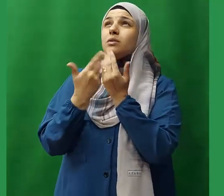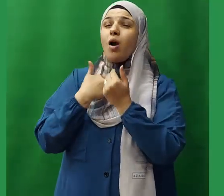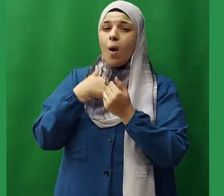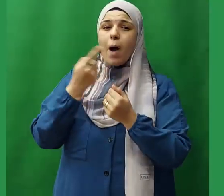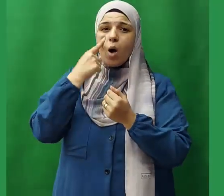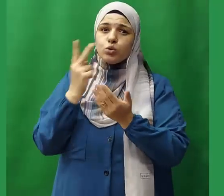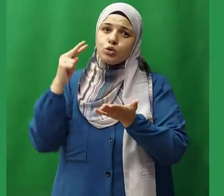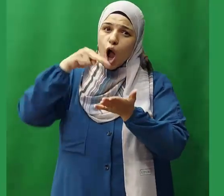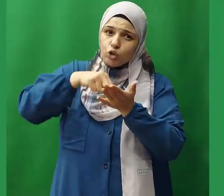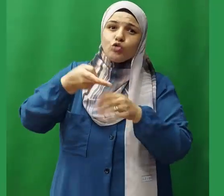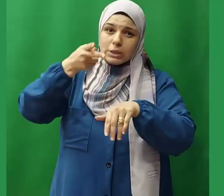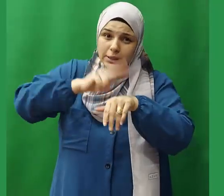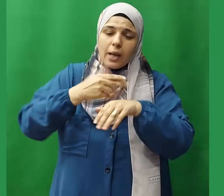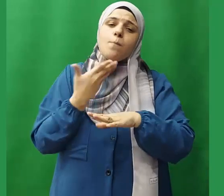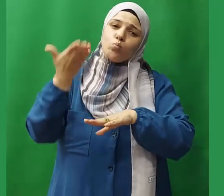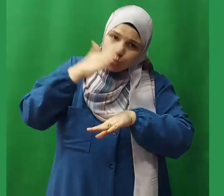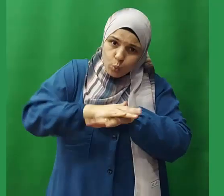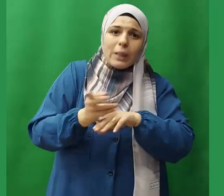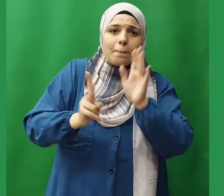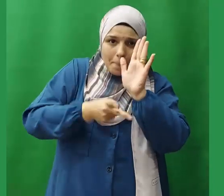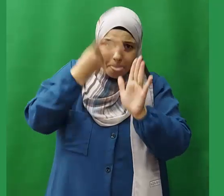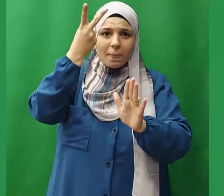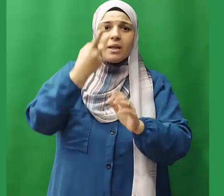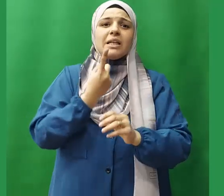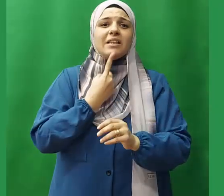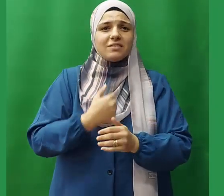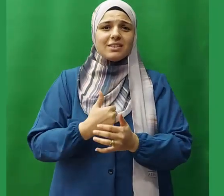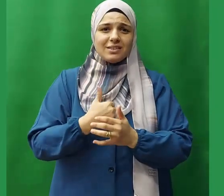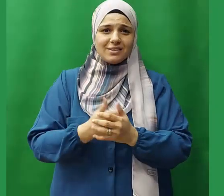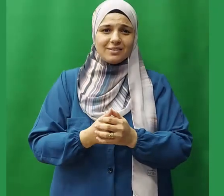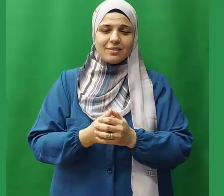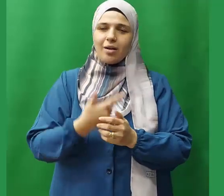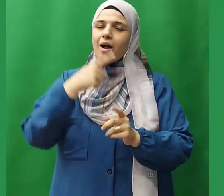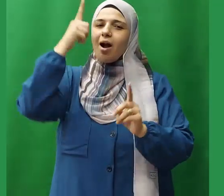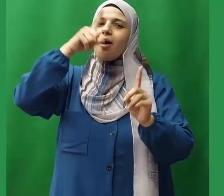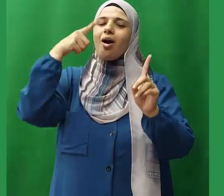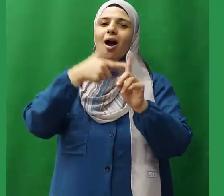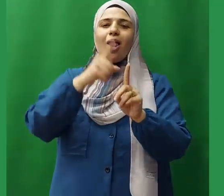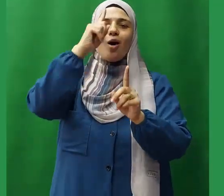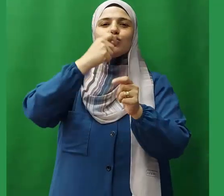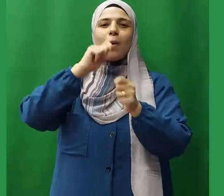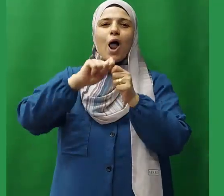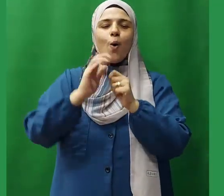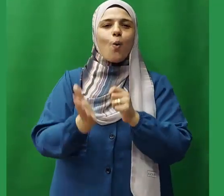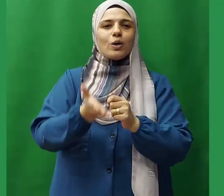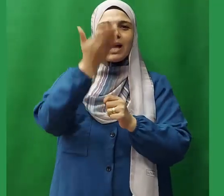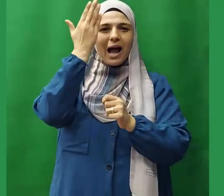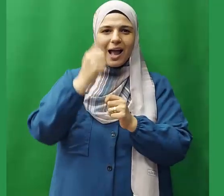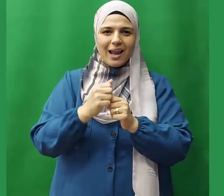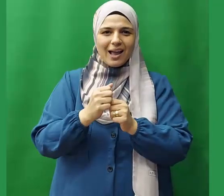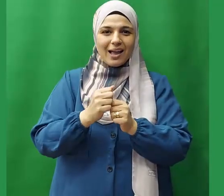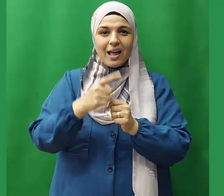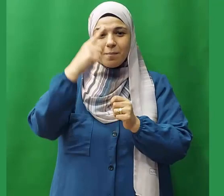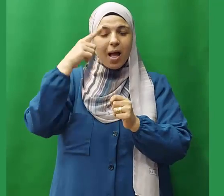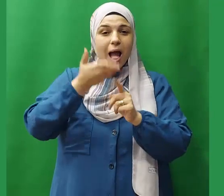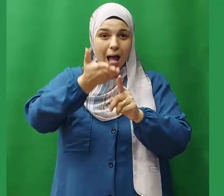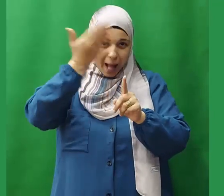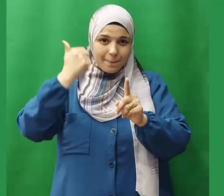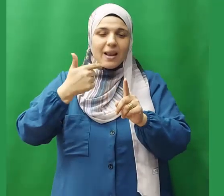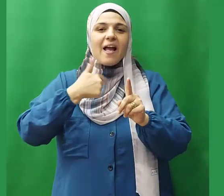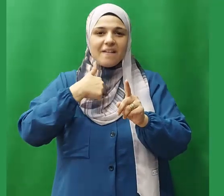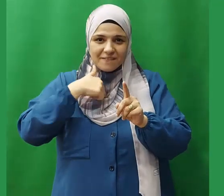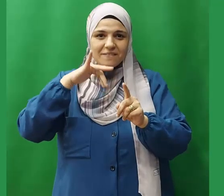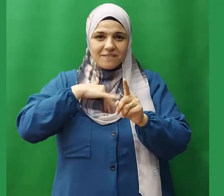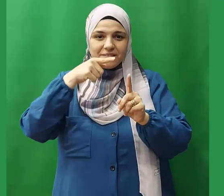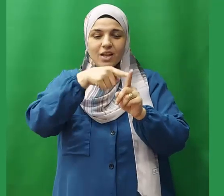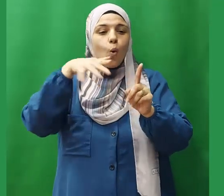تحييني فاقتل فيك ثانيه قال الرب عز وجل انه قد سبق